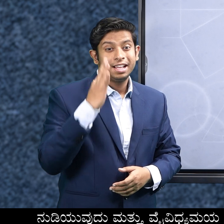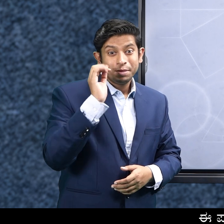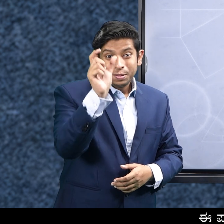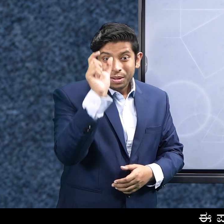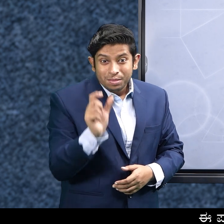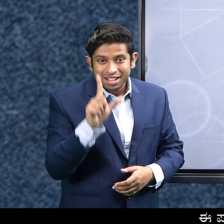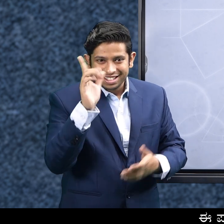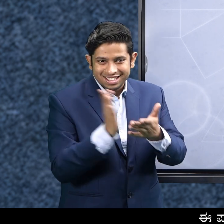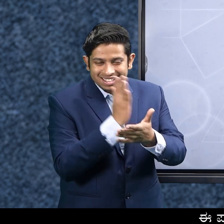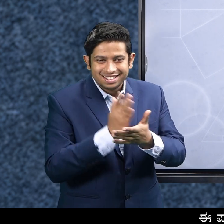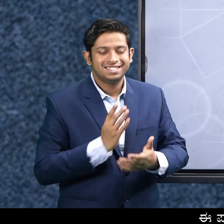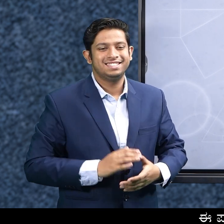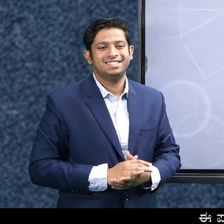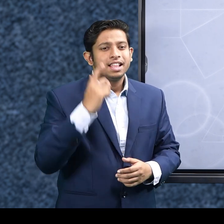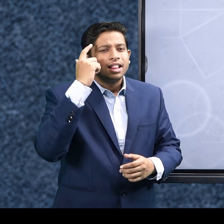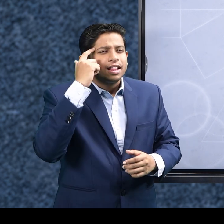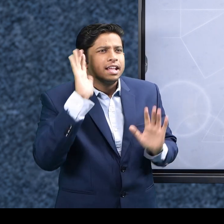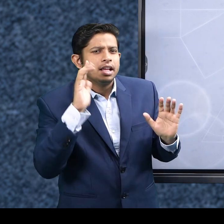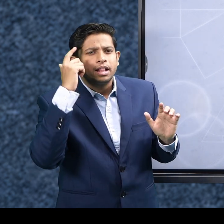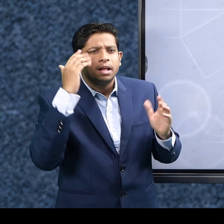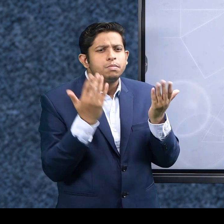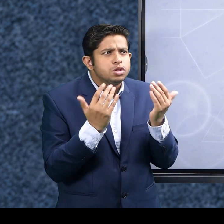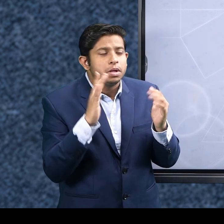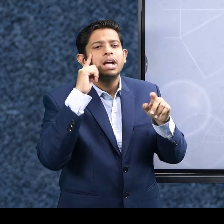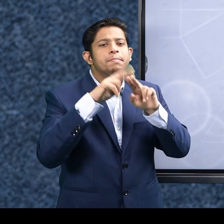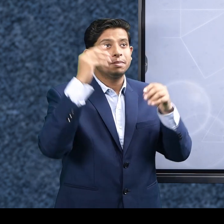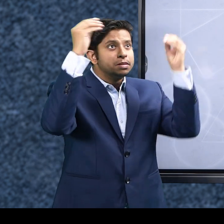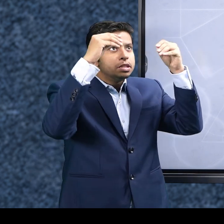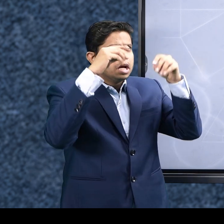ಈ ಪಾಠದ ಕೀವರ್ಡ್ಗಳು: ಸಂಭವನೀಯತೆ,